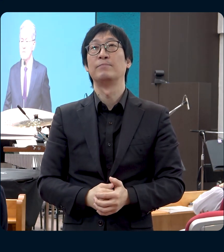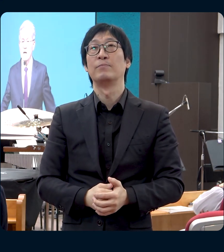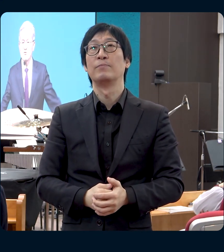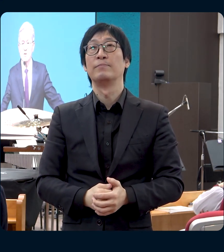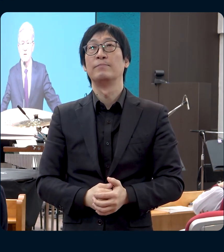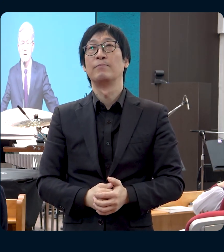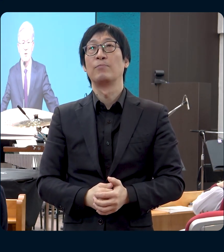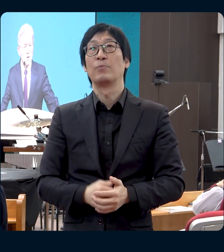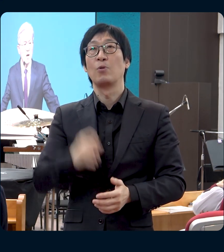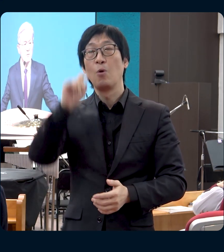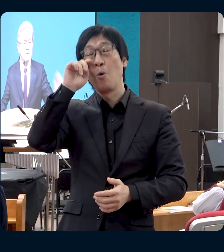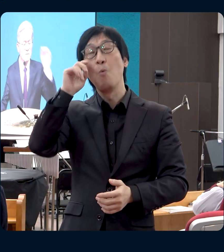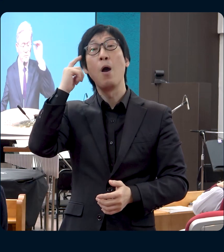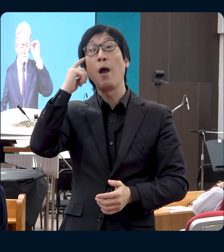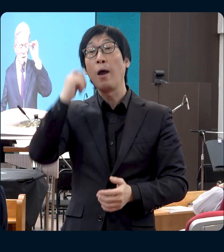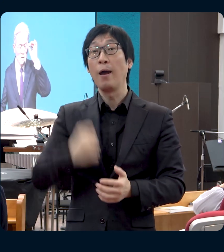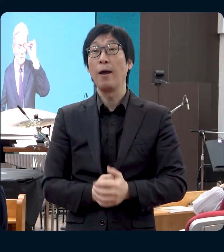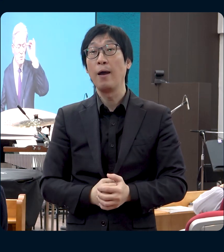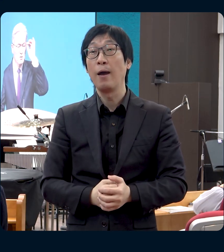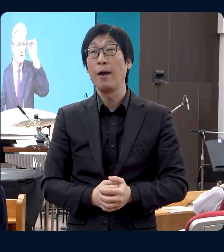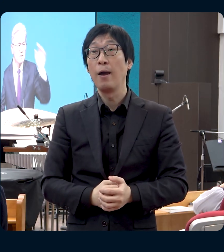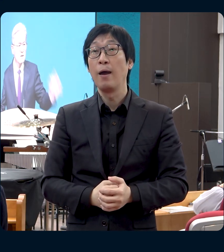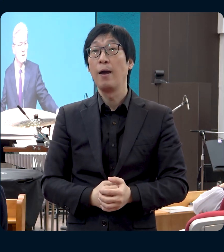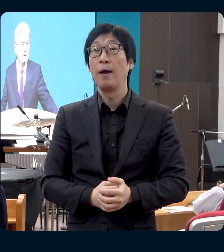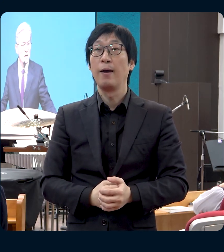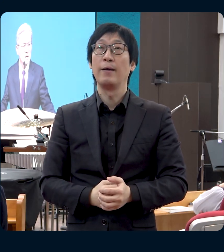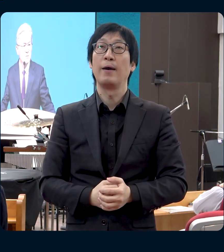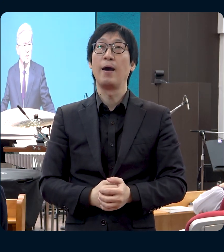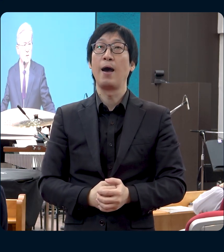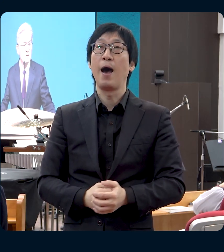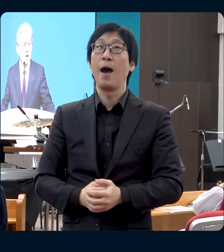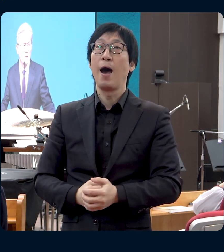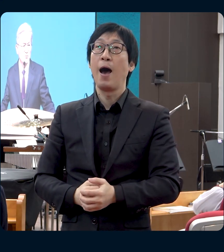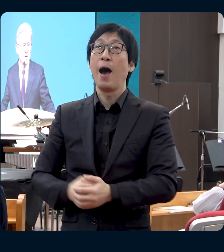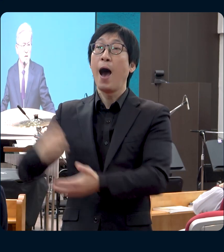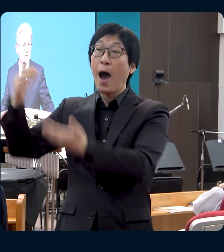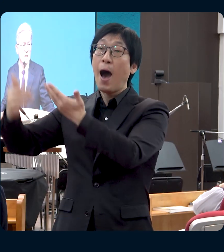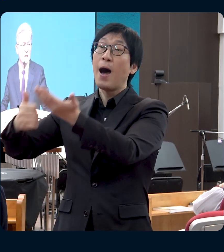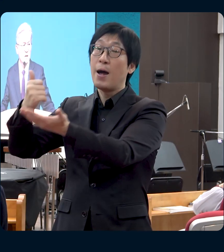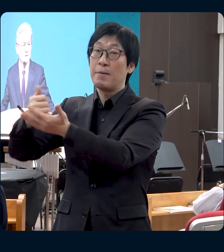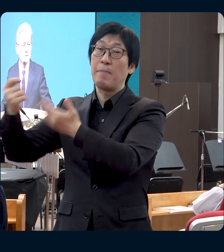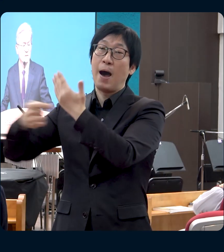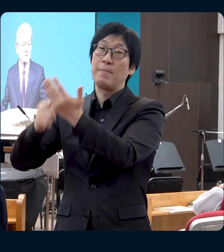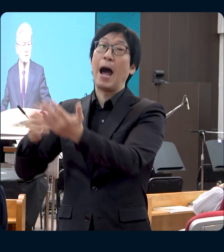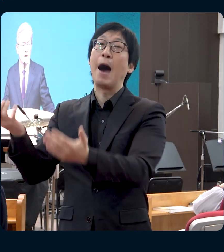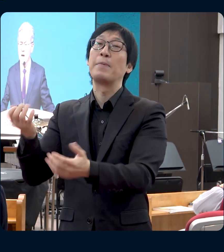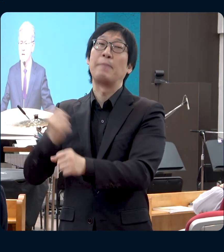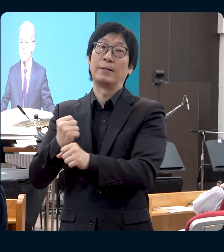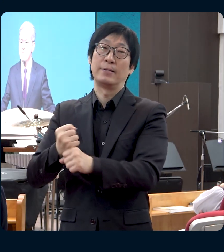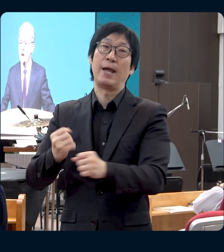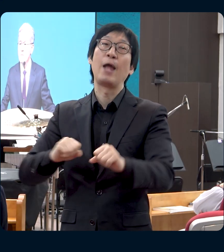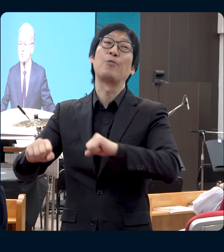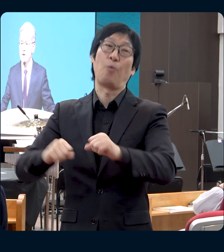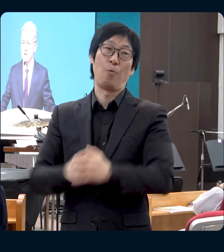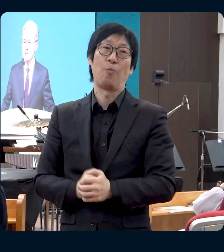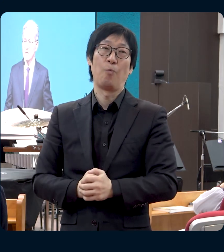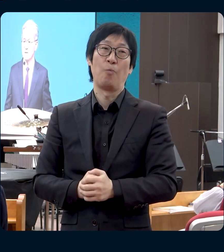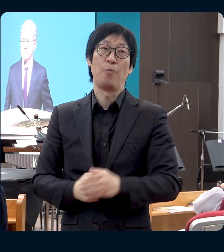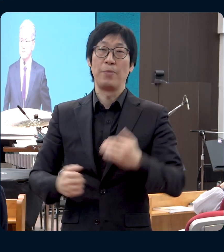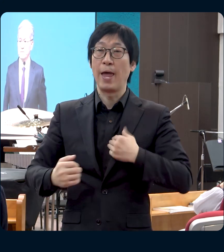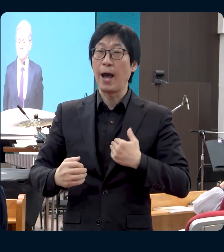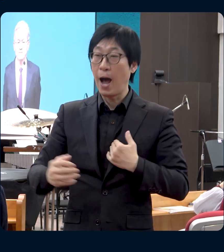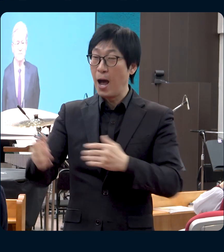어떻게 그렇게 말할 수 있느냐? 왜냐하면 바로 그것은 하나님을 아프게 하니까, 하나님 마음을 아프게